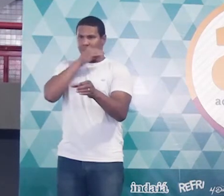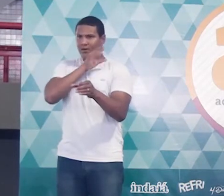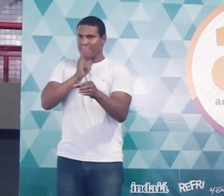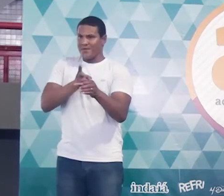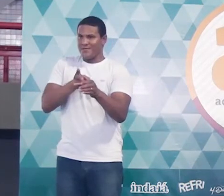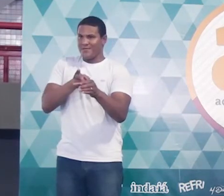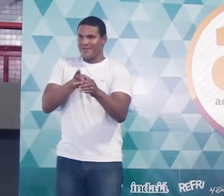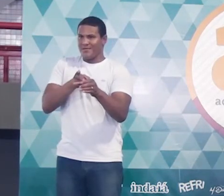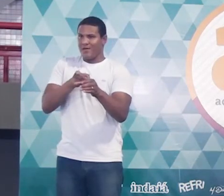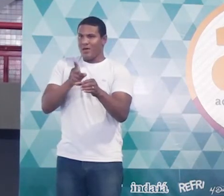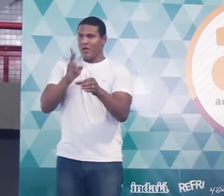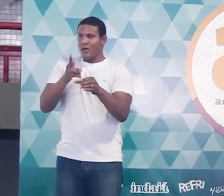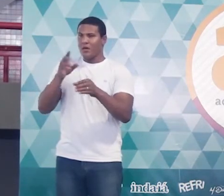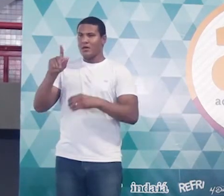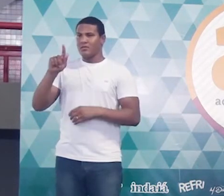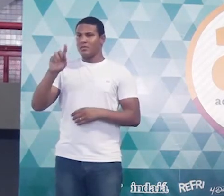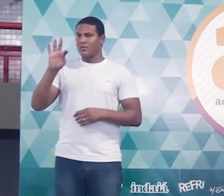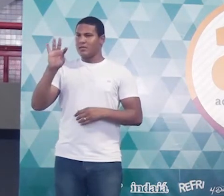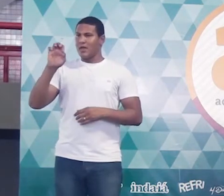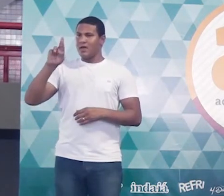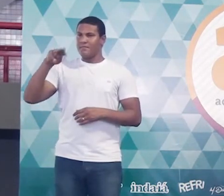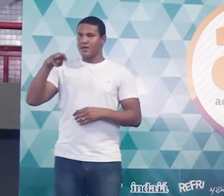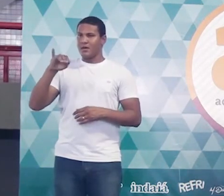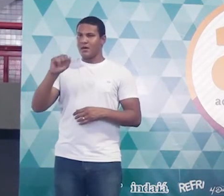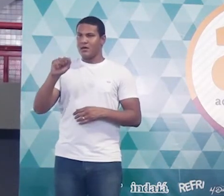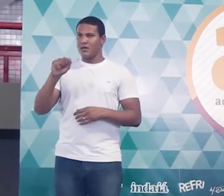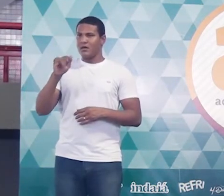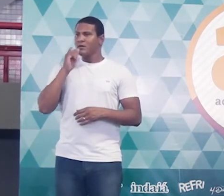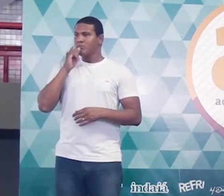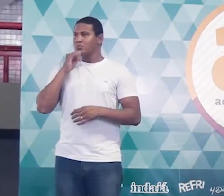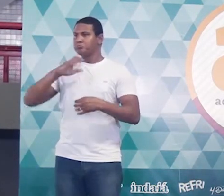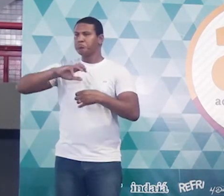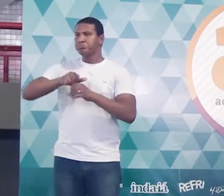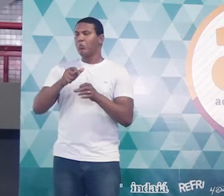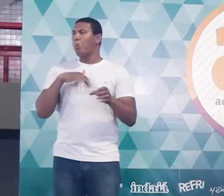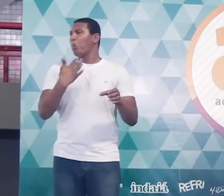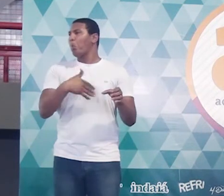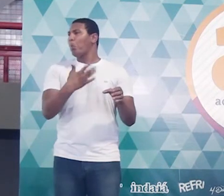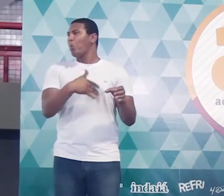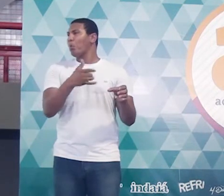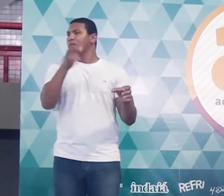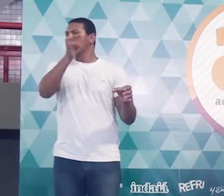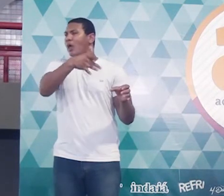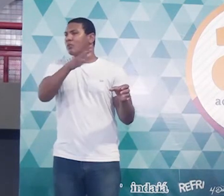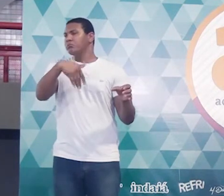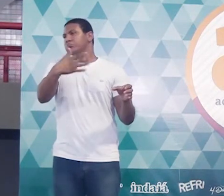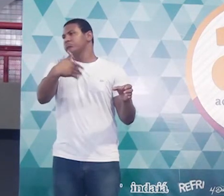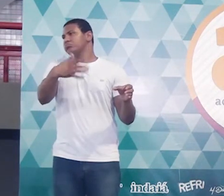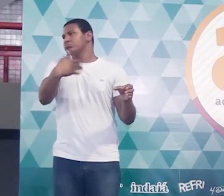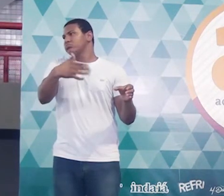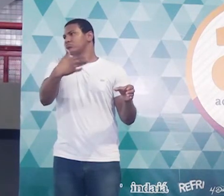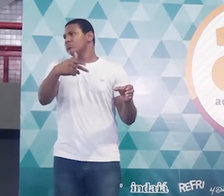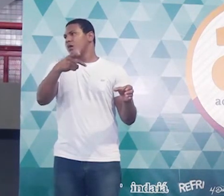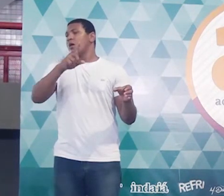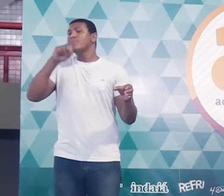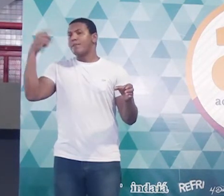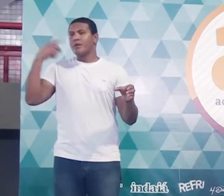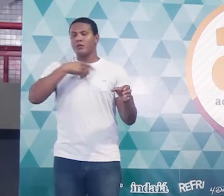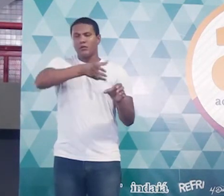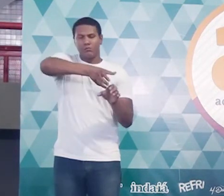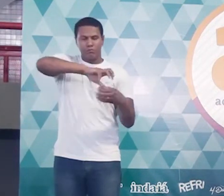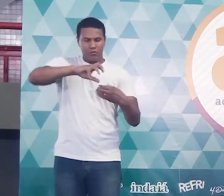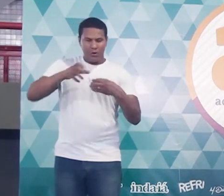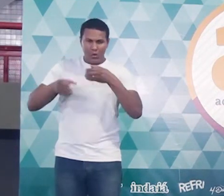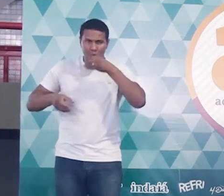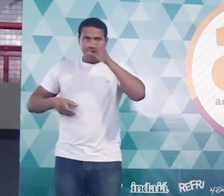elementos para impedir a saída de calor. As paredes são espelhadas para quê, gente? Para evitar